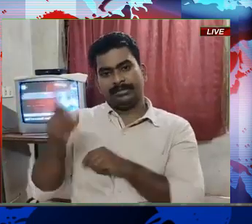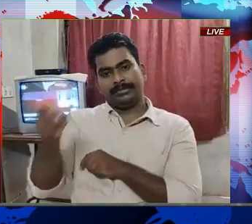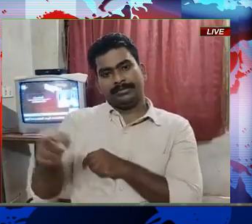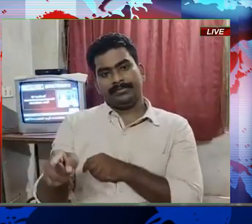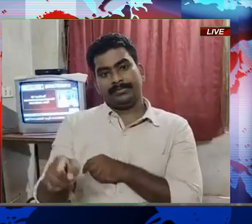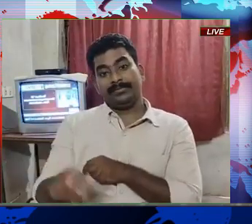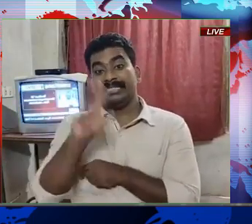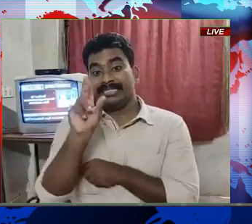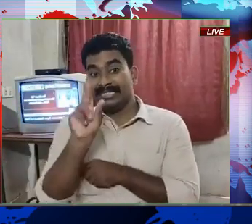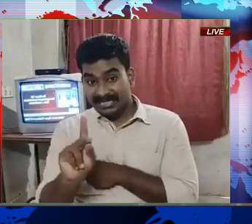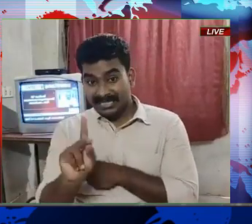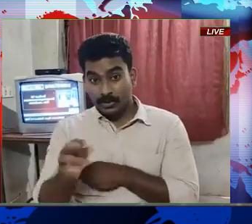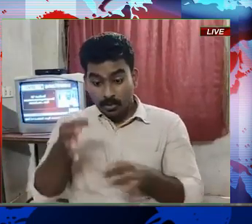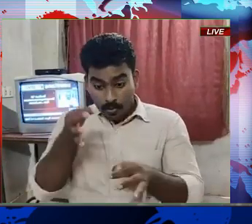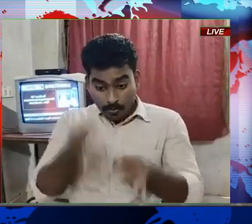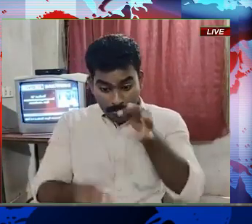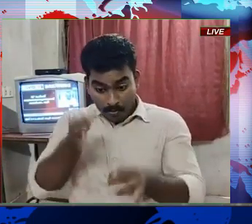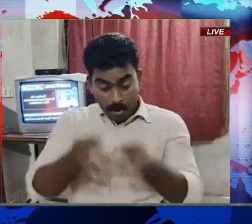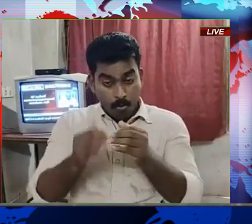വർദ്ധിക്കുന്ന നില വന്നു.